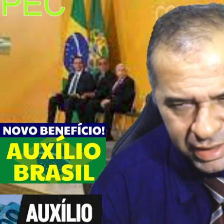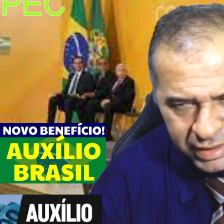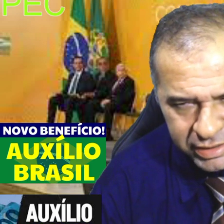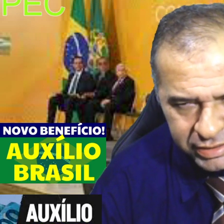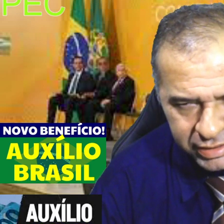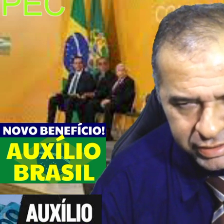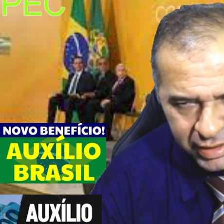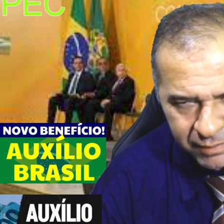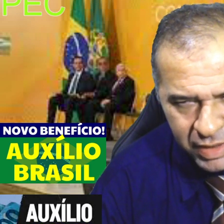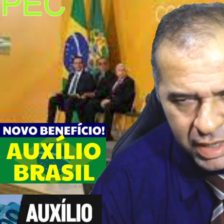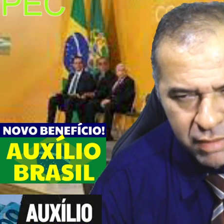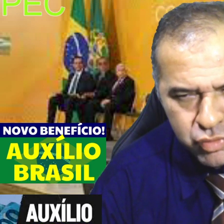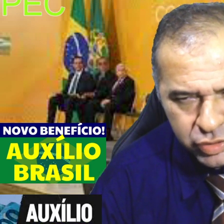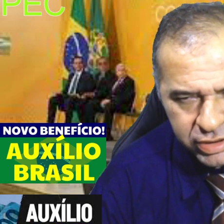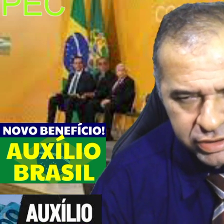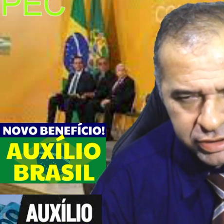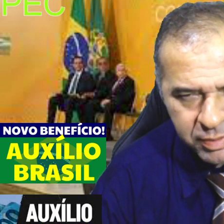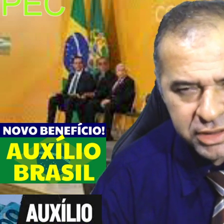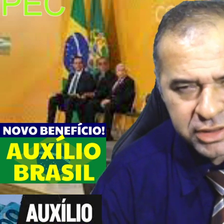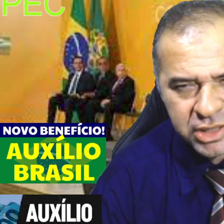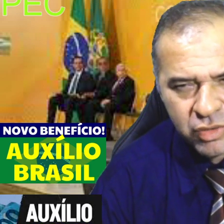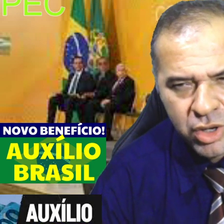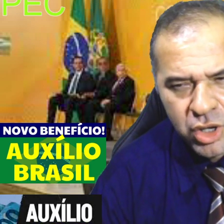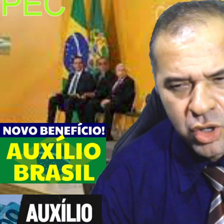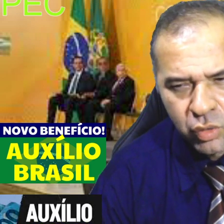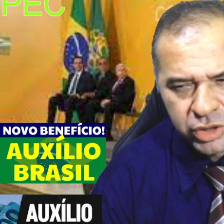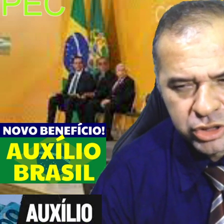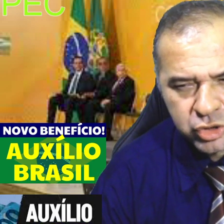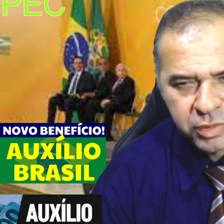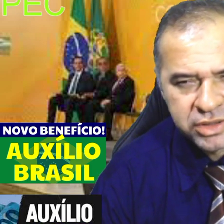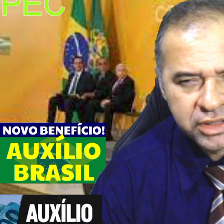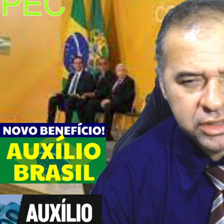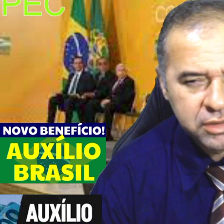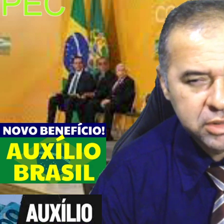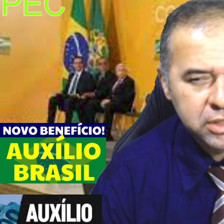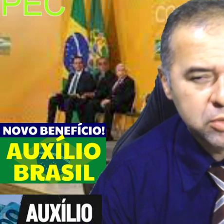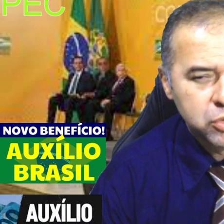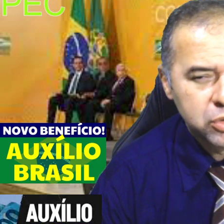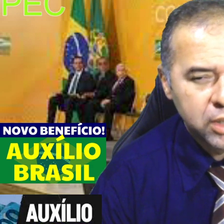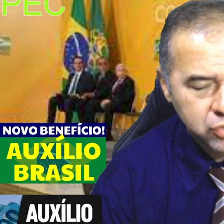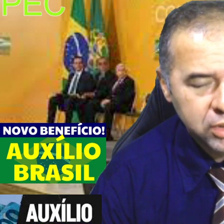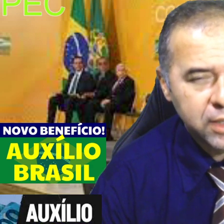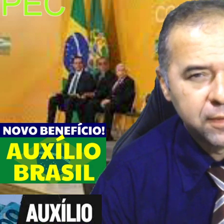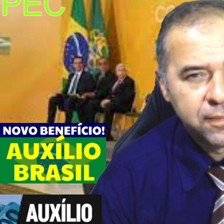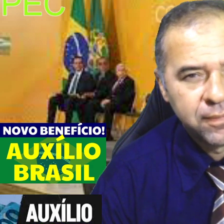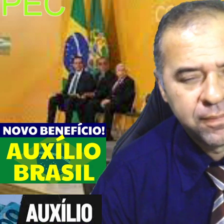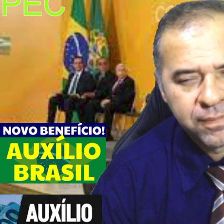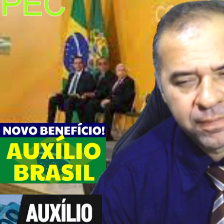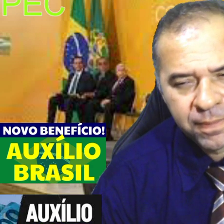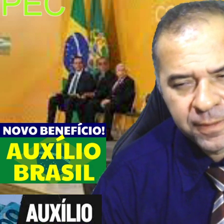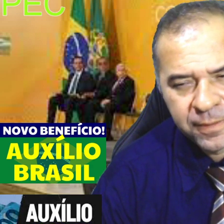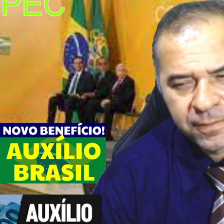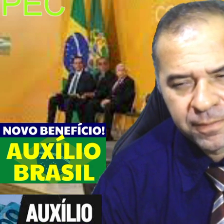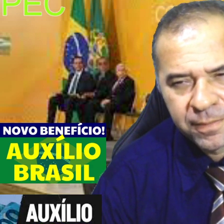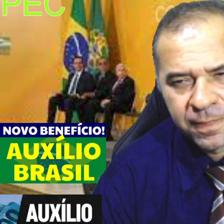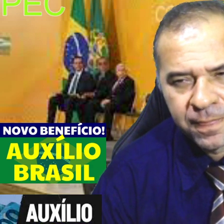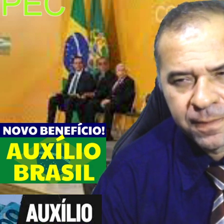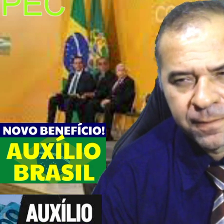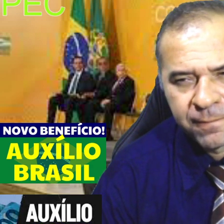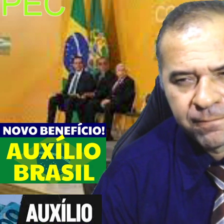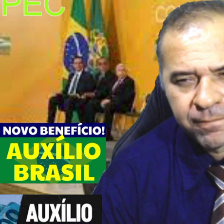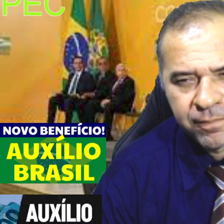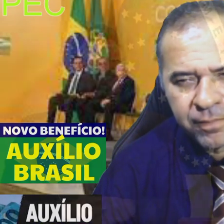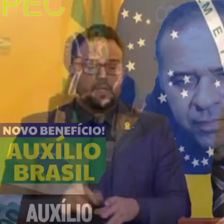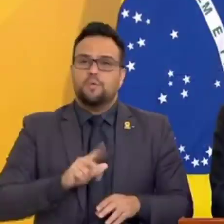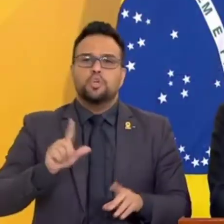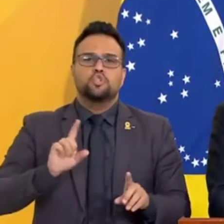a coisa que interessa a gente né a muita gente presta atenção o que disse o presidente Jair Messias bolsonaro escuta aí não ficou